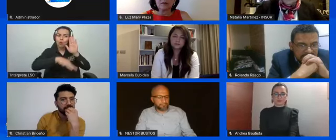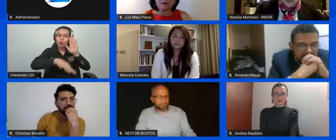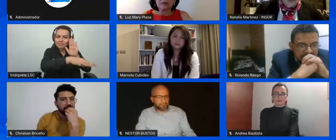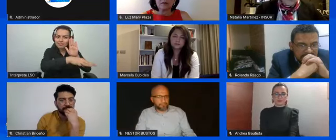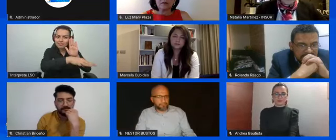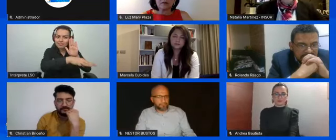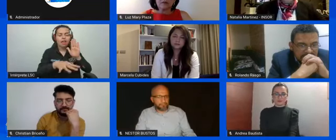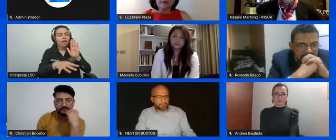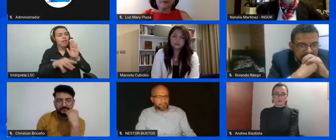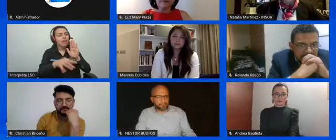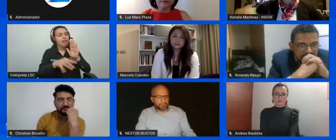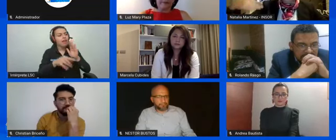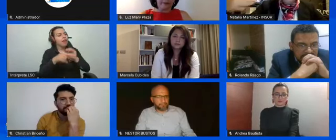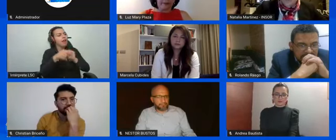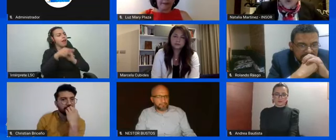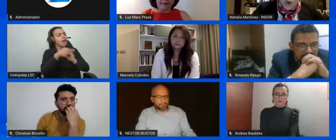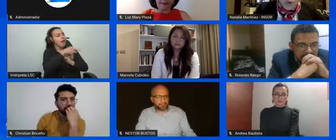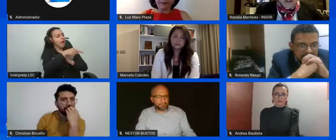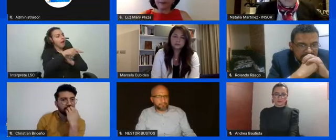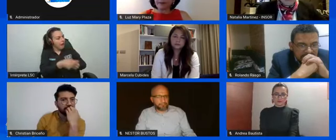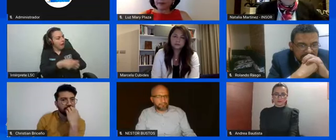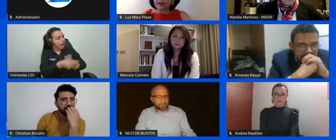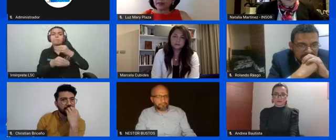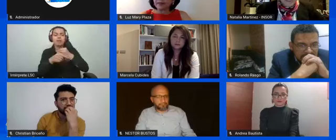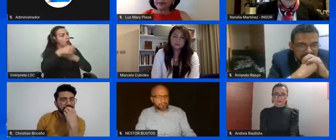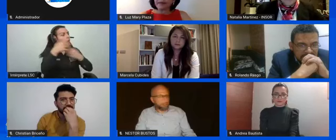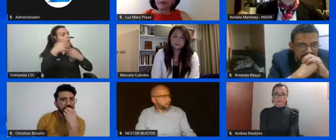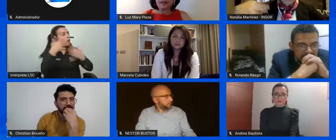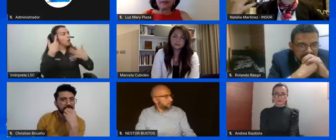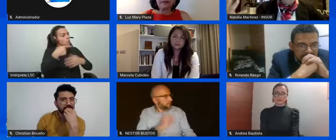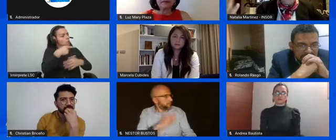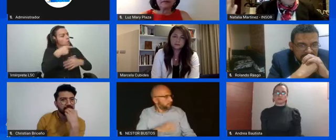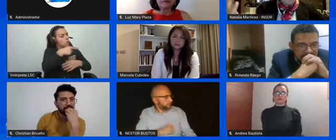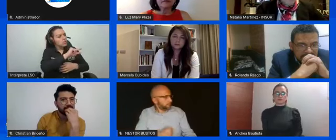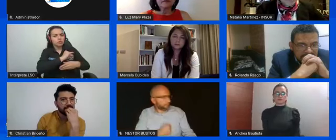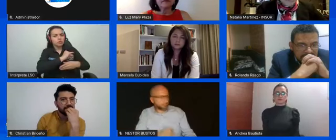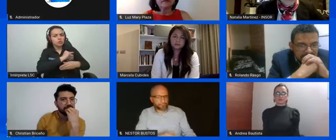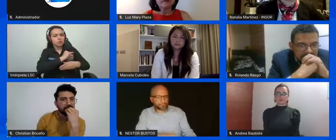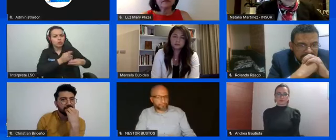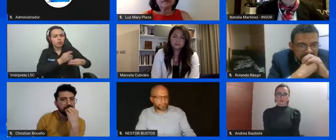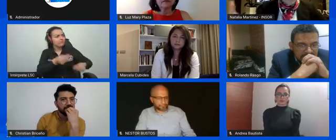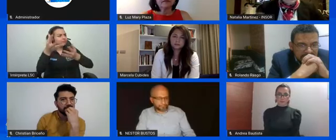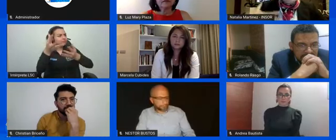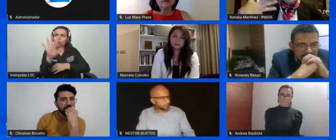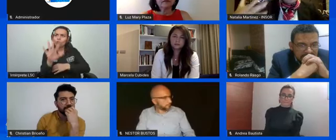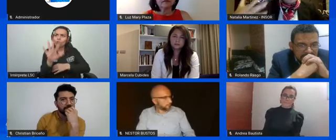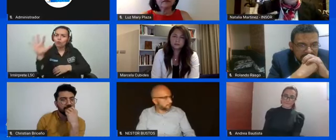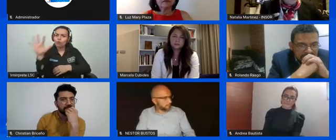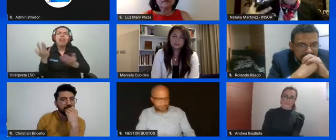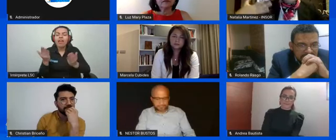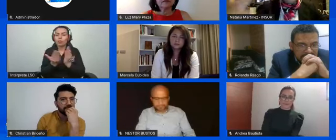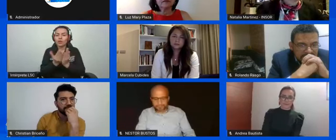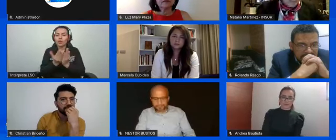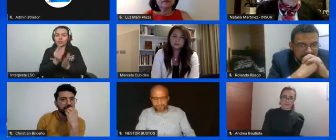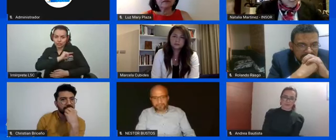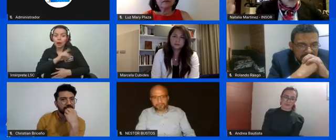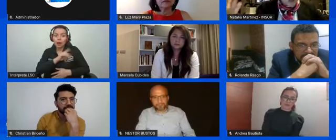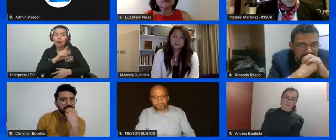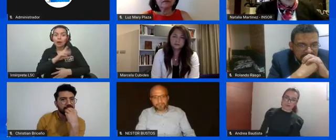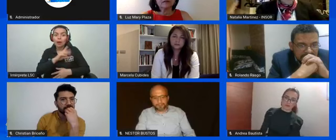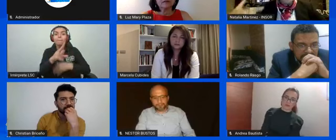los territorios con el INSOR educativo, como referente en la generación de propuestas que llevaban al instituto a acercar a